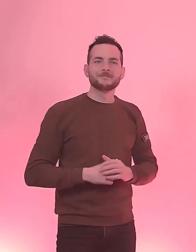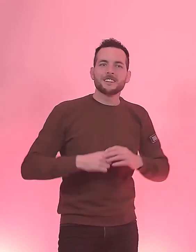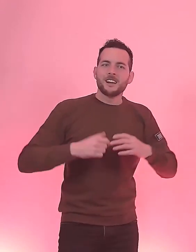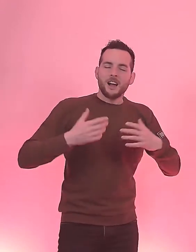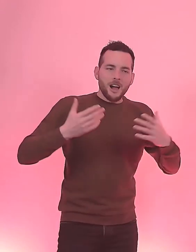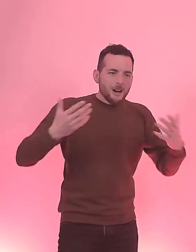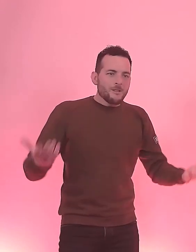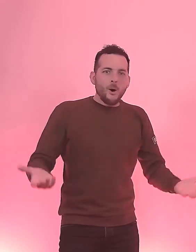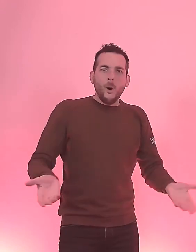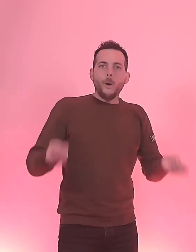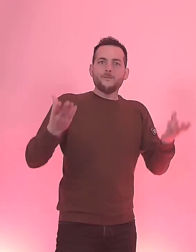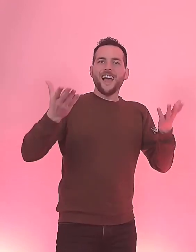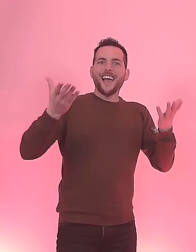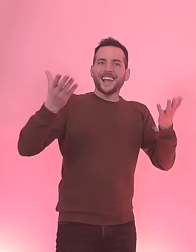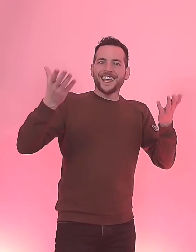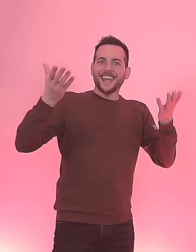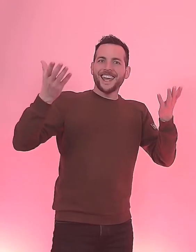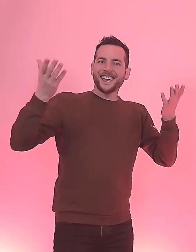maar